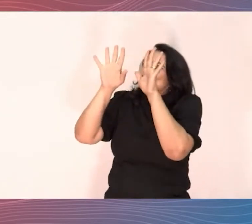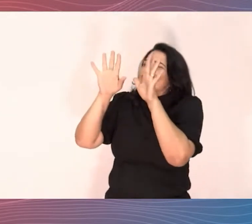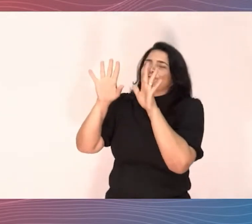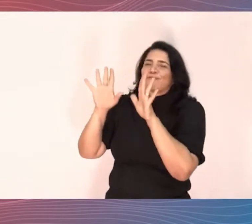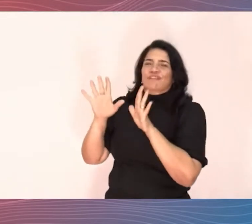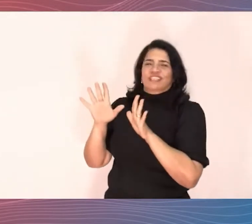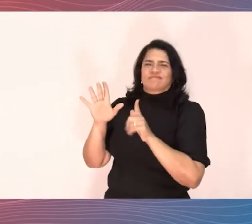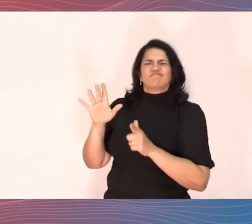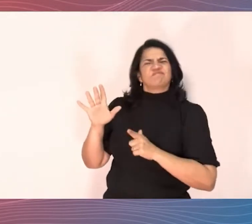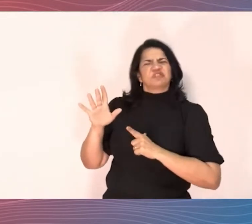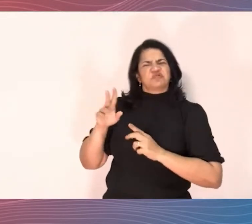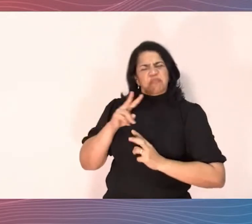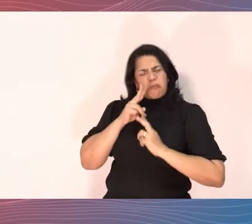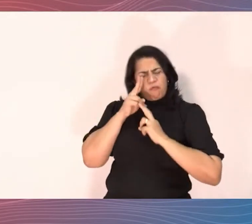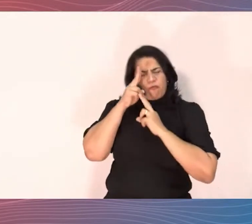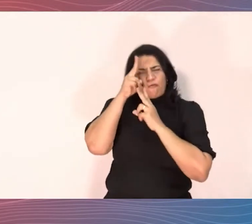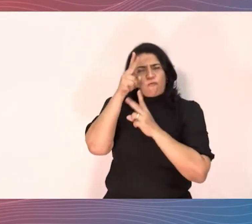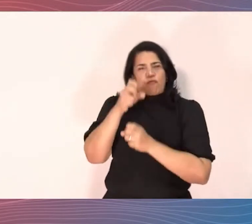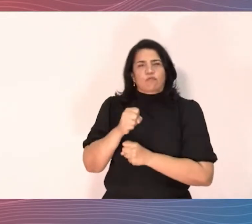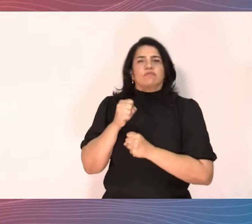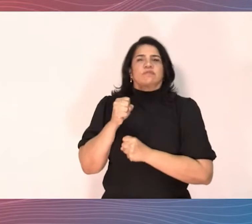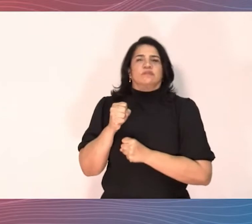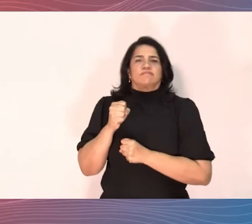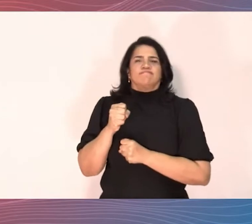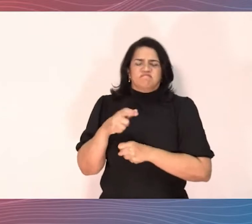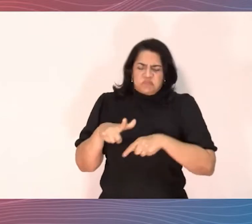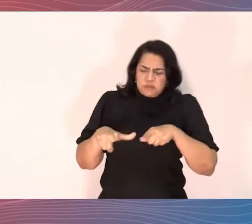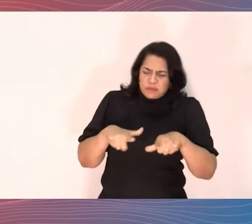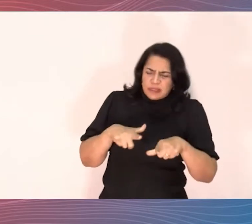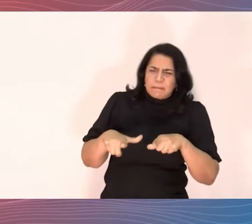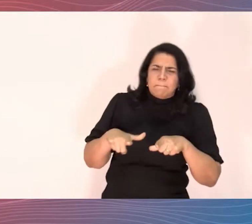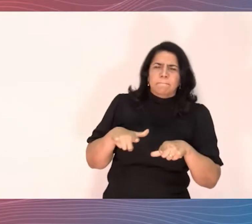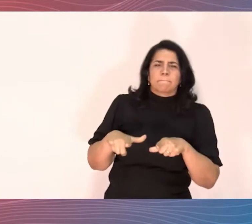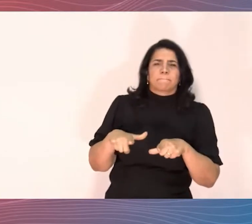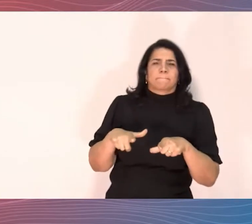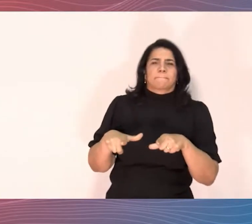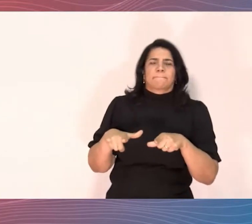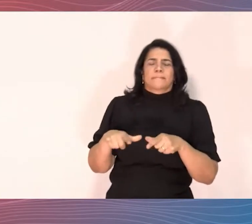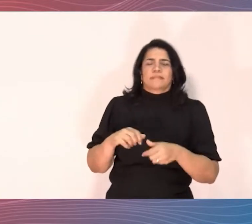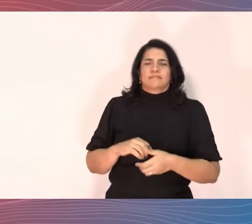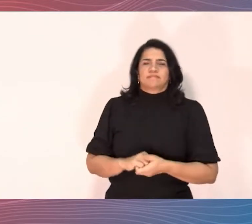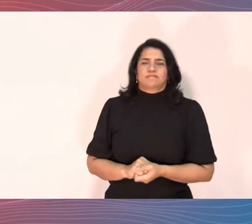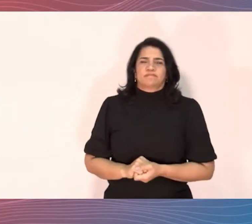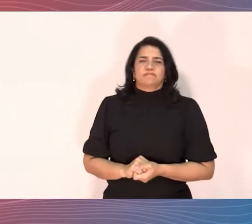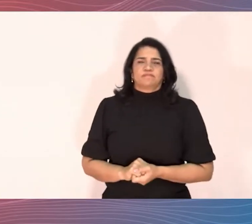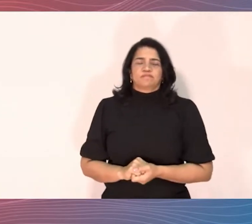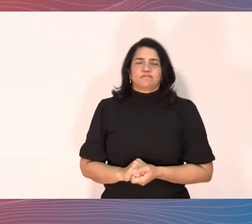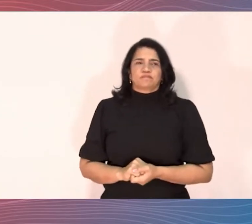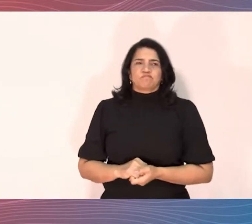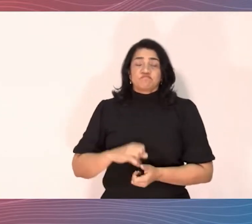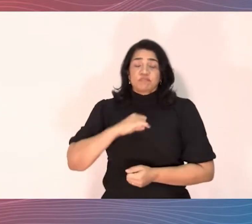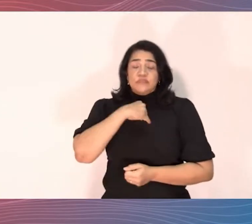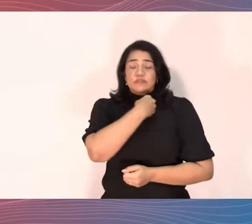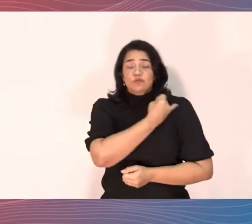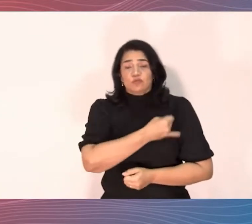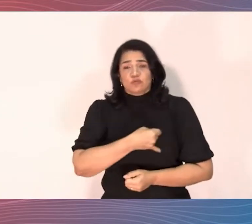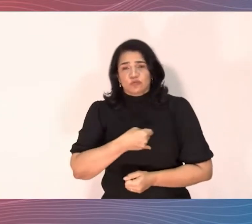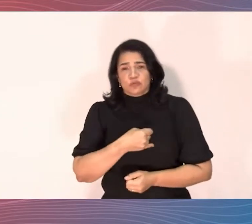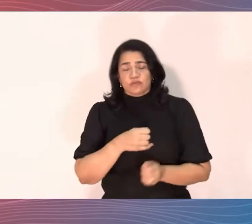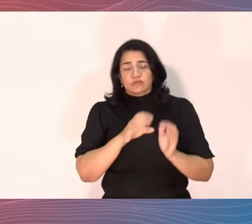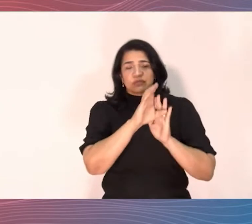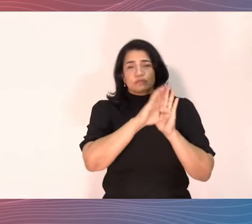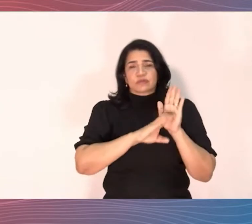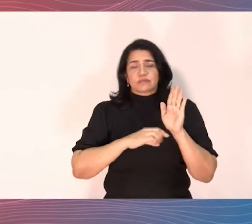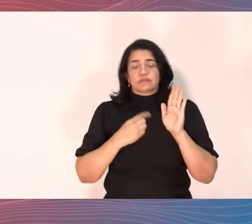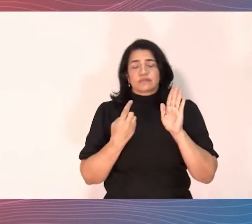glorificação. Tá? Eu não tenho muito tempo para falar sobre isso. Em João capítulo 17, o que fala?